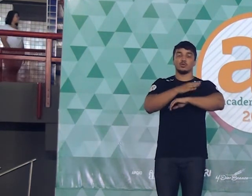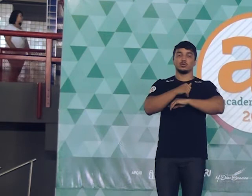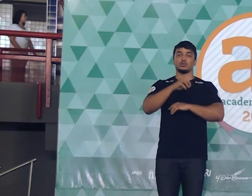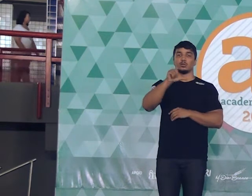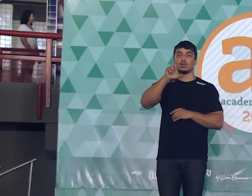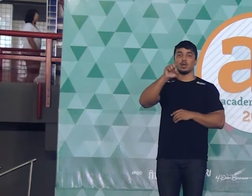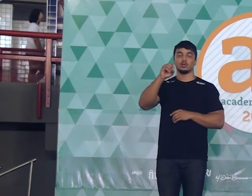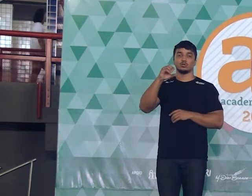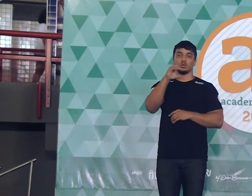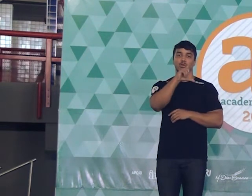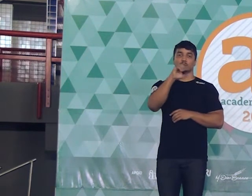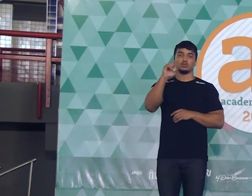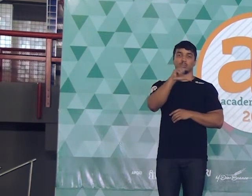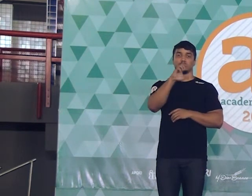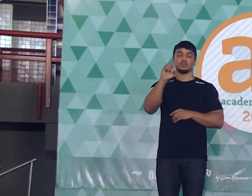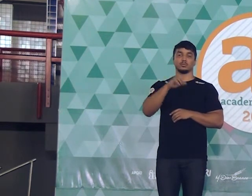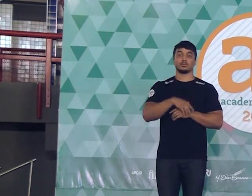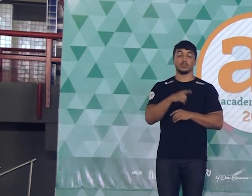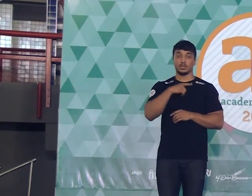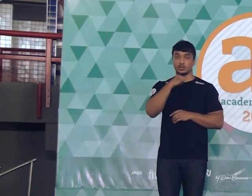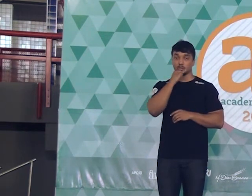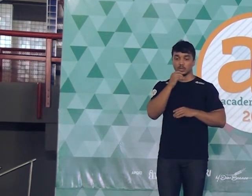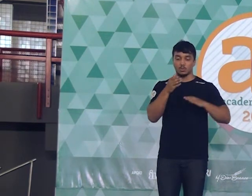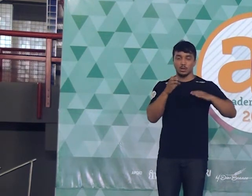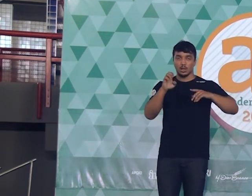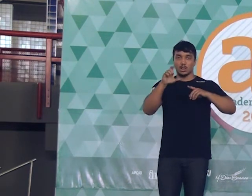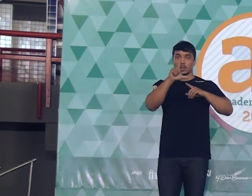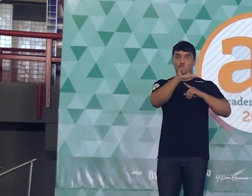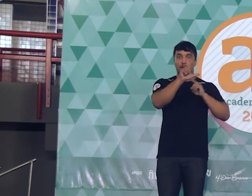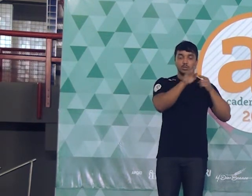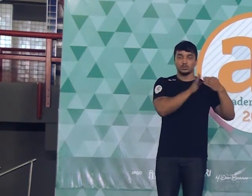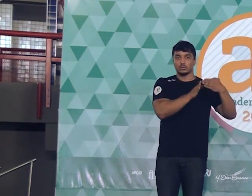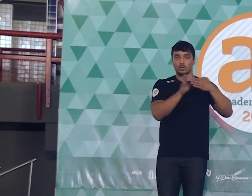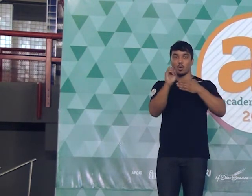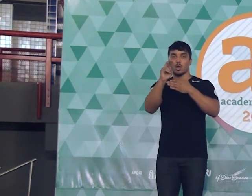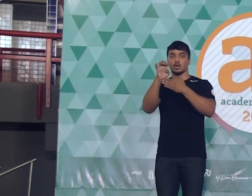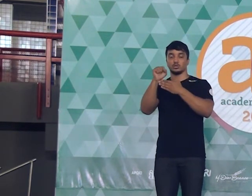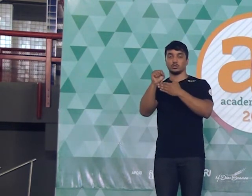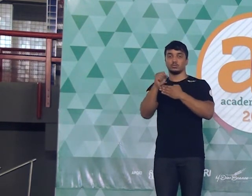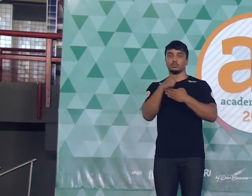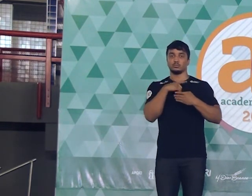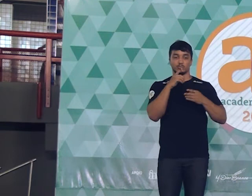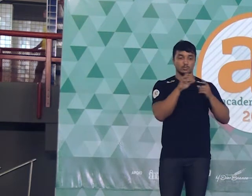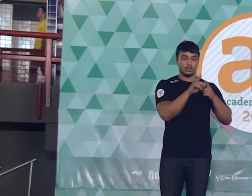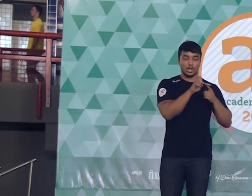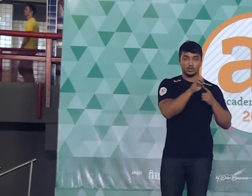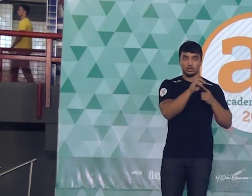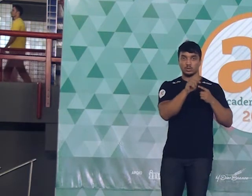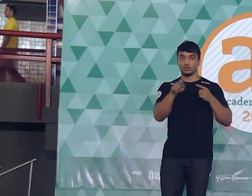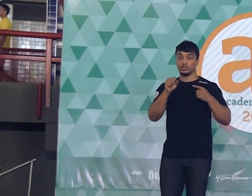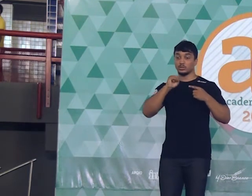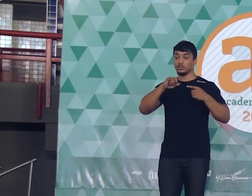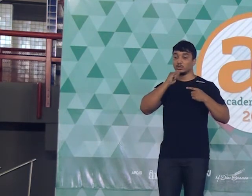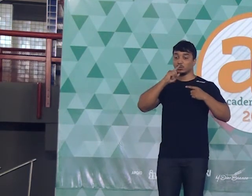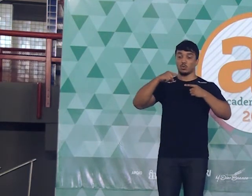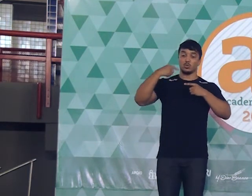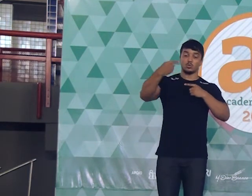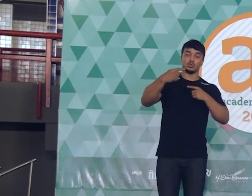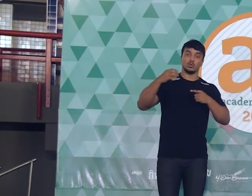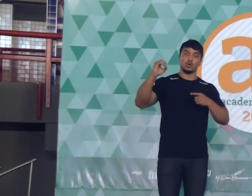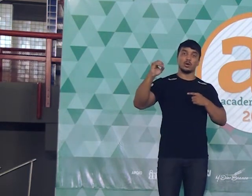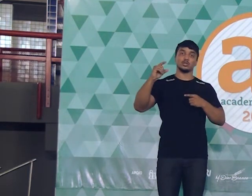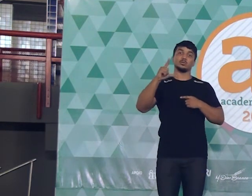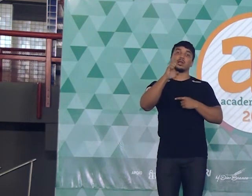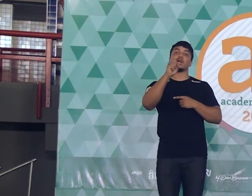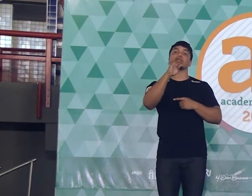Você tem um carro indo de leste para oeste. Ele está a favor da trajetória, velocidade positiva. Mas se o carro estiver na faixa contrária, de